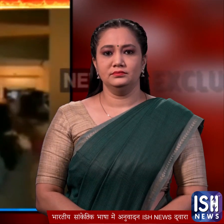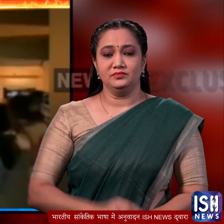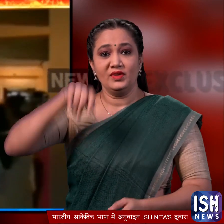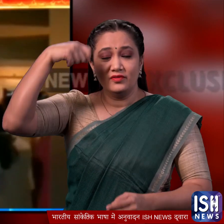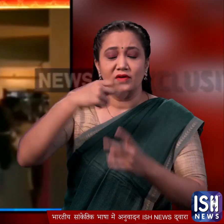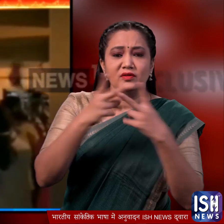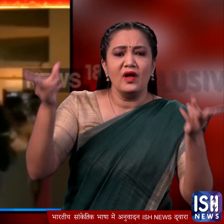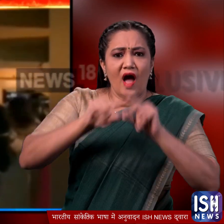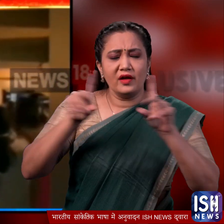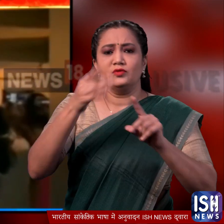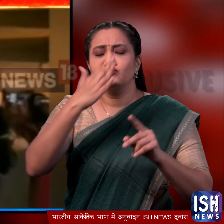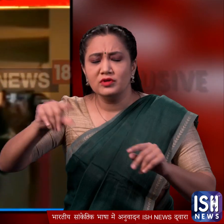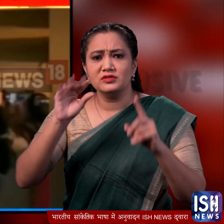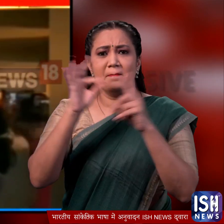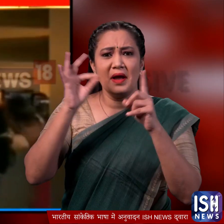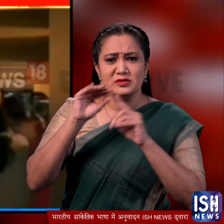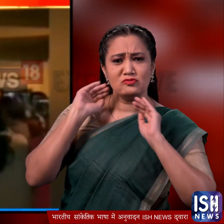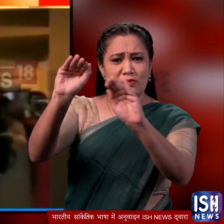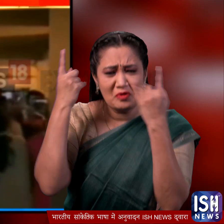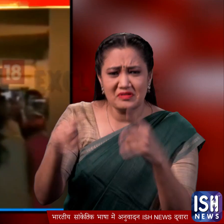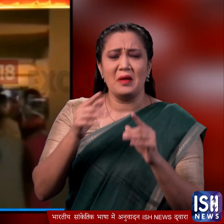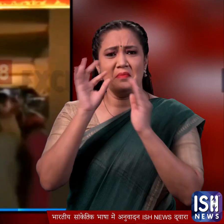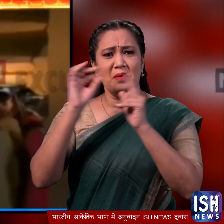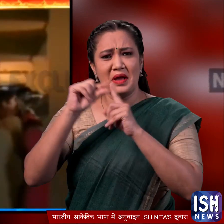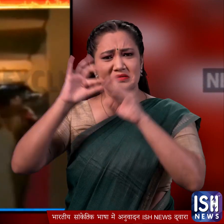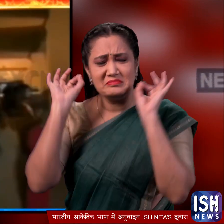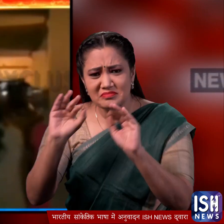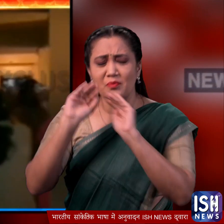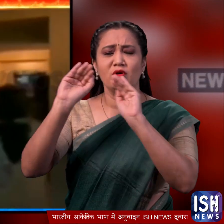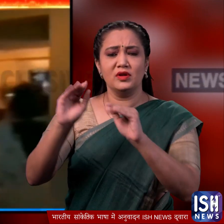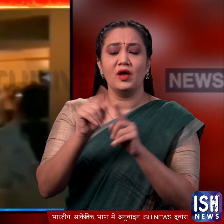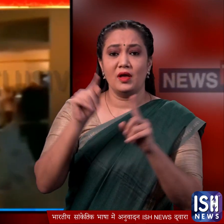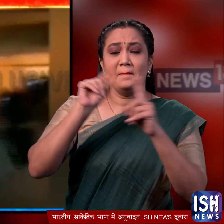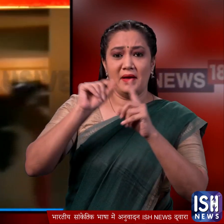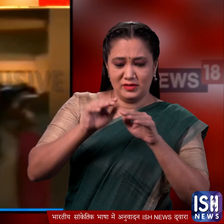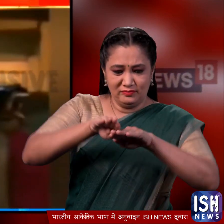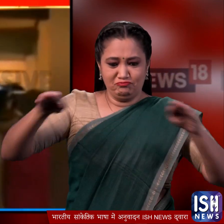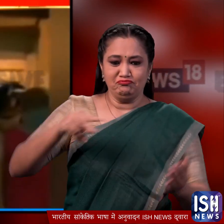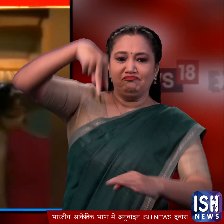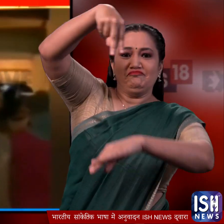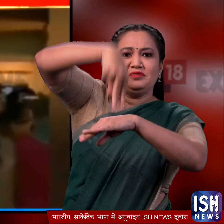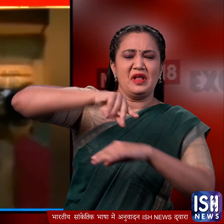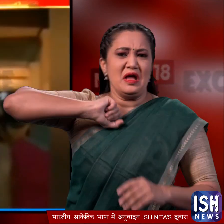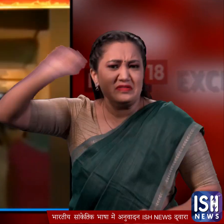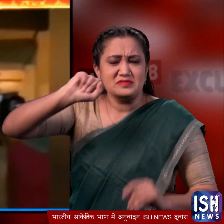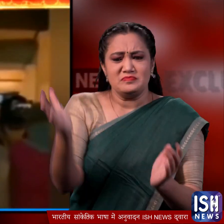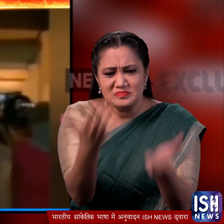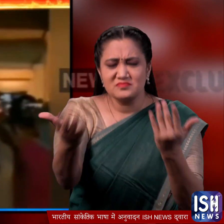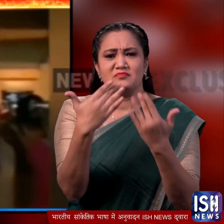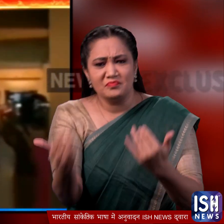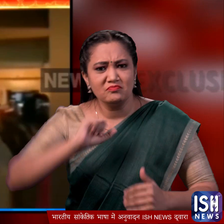वीडियो में बार बार छात्राएं पाकिस्तान के समर्थन में नारे लगाती रहीं, जबकि एक छात्रा किसी ऊंची जगह पर खड़ी होकर नारे लगवाती हुई